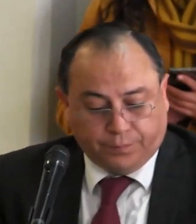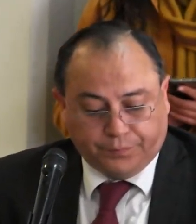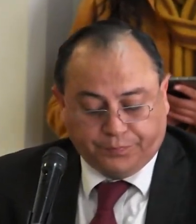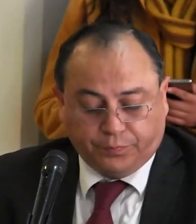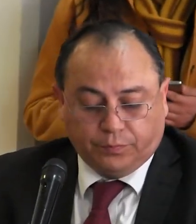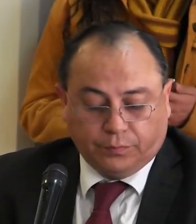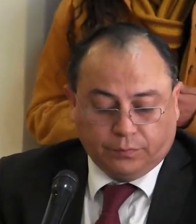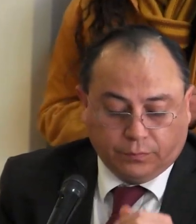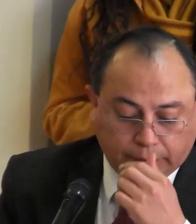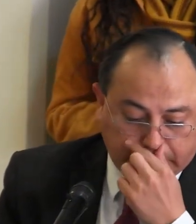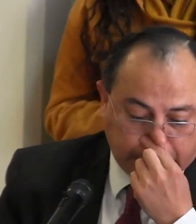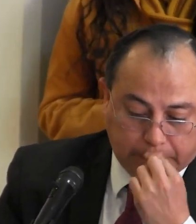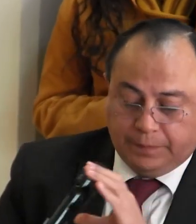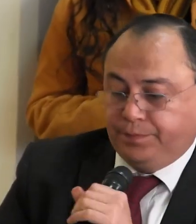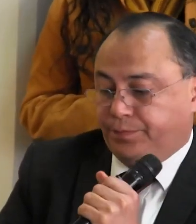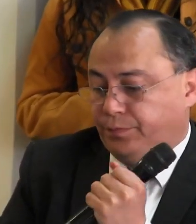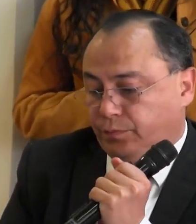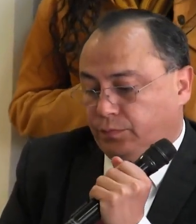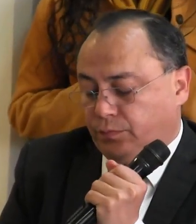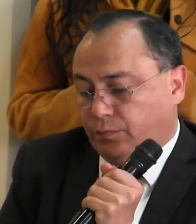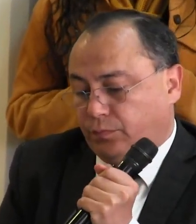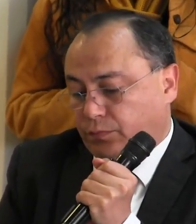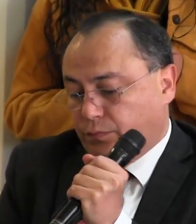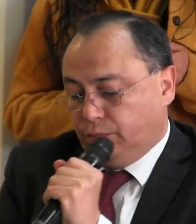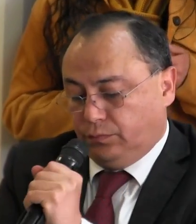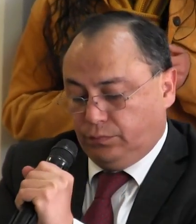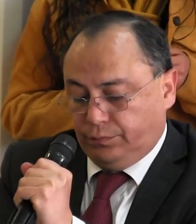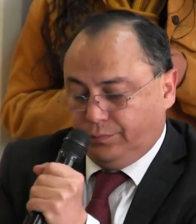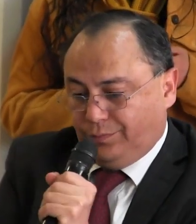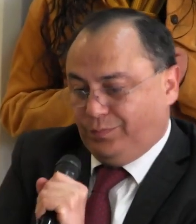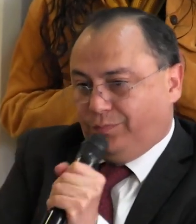Asociación Parlamentaria.